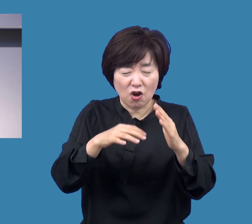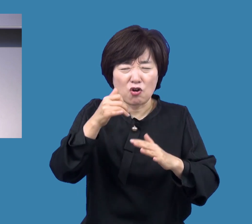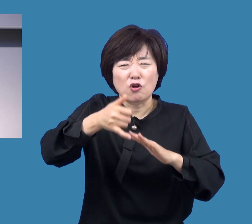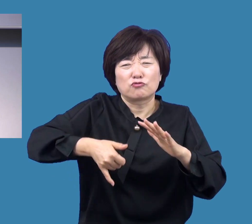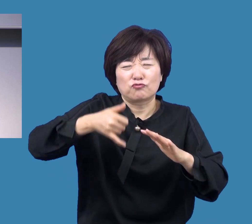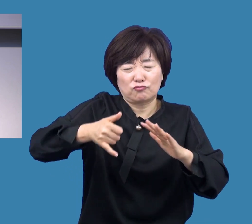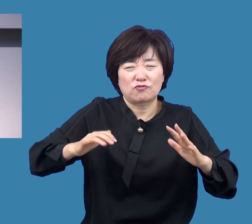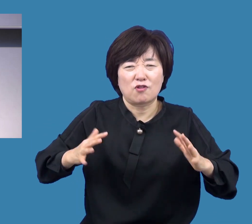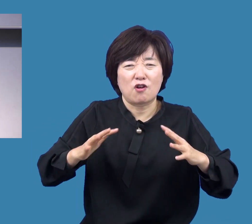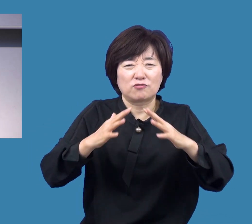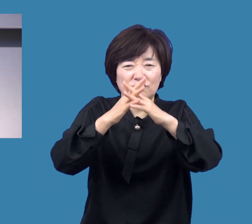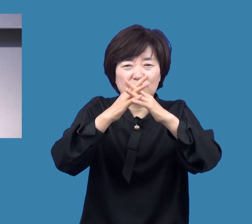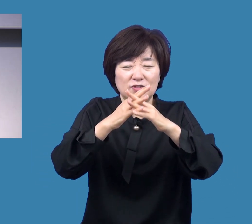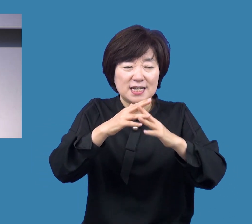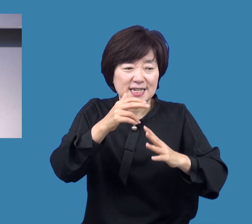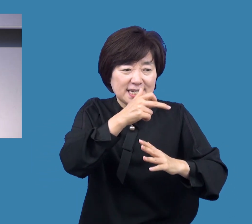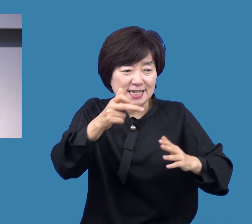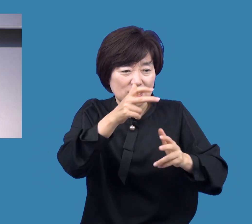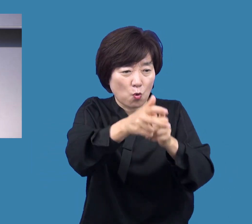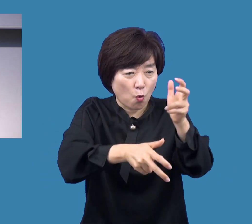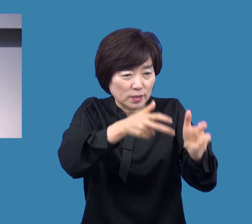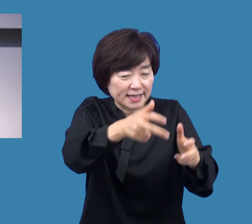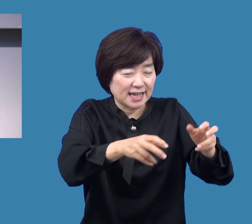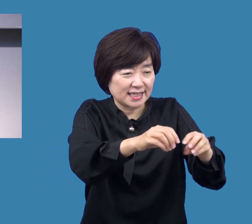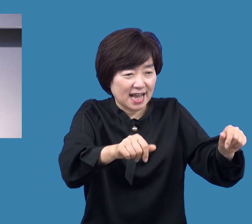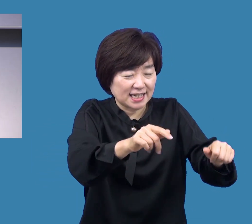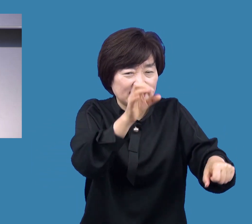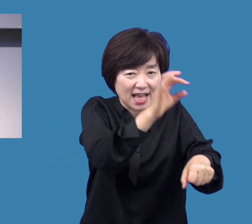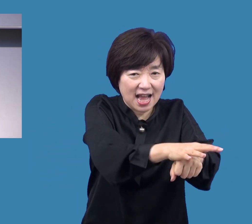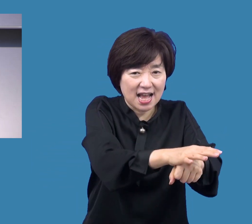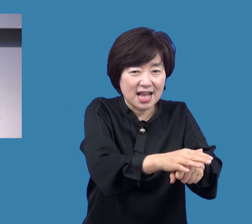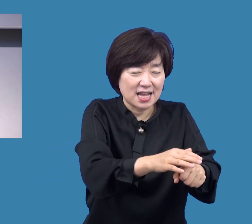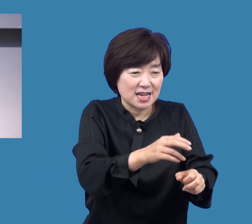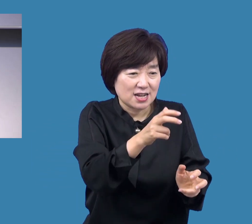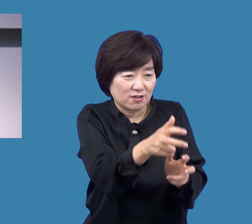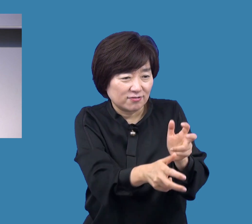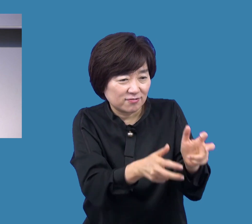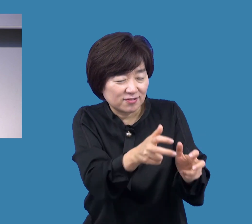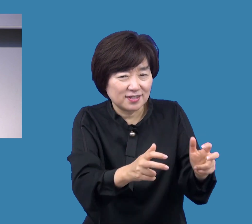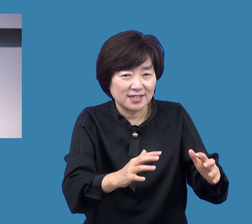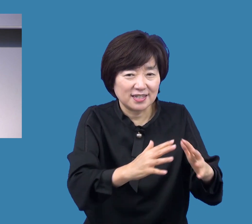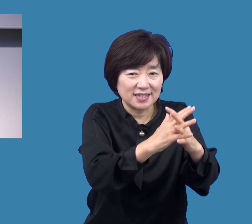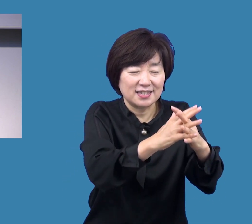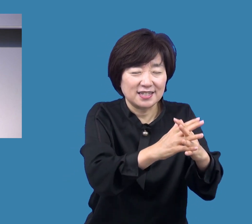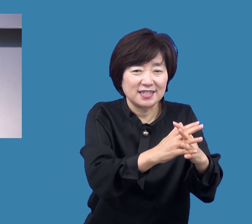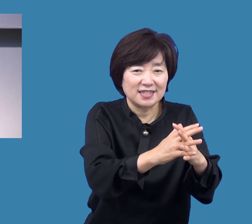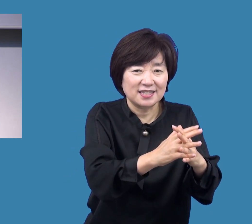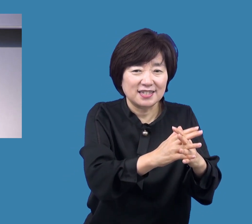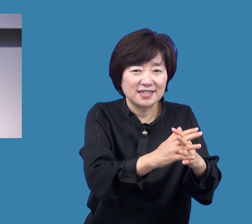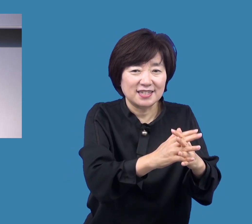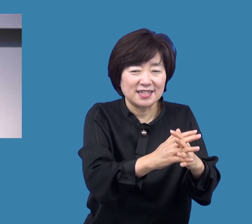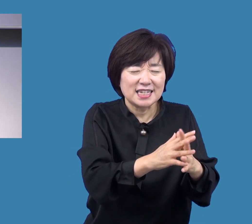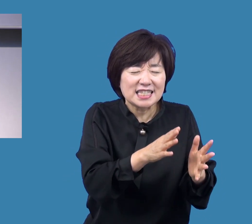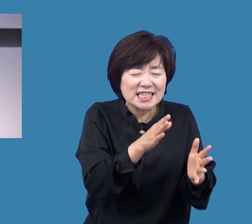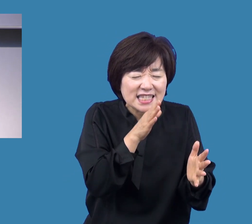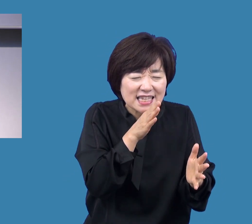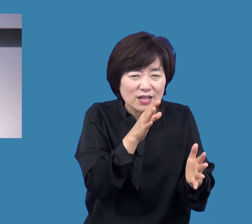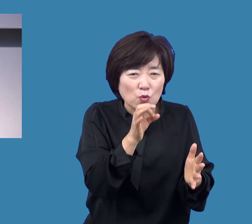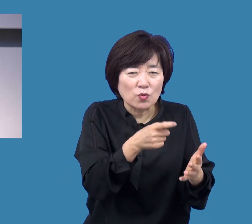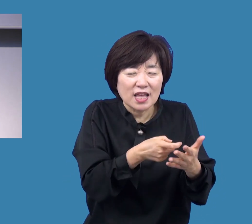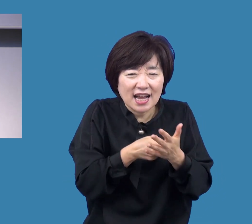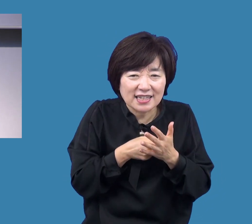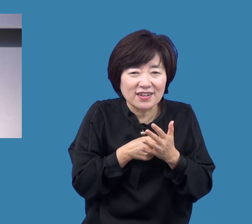그래서 큰 공장 부지를 사가지고 이제 건축을 했는데, 그 건축을 어떻게 했냐면, 실제로 그 돈을 아끼느라고 우리가